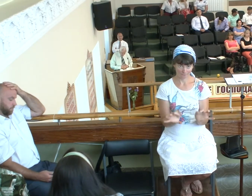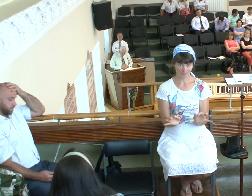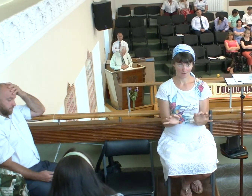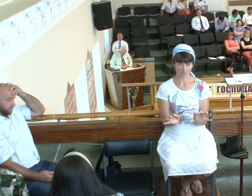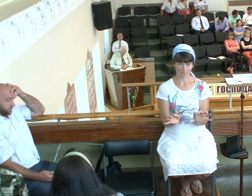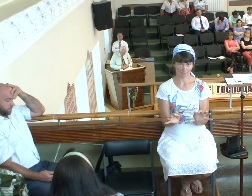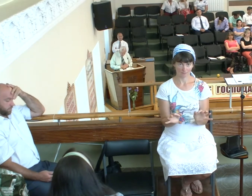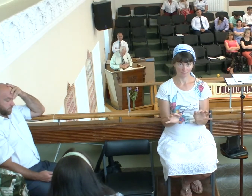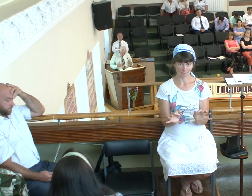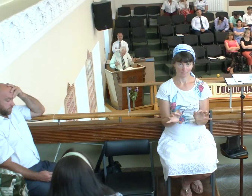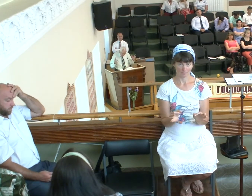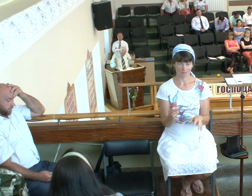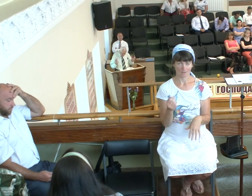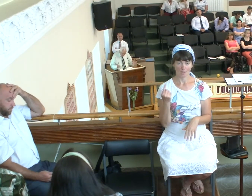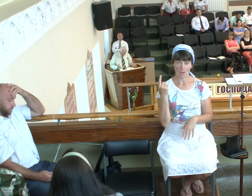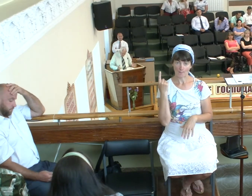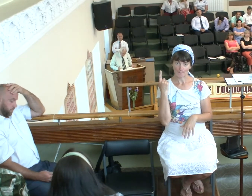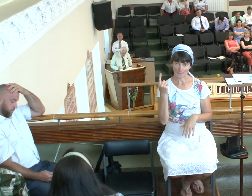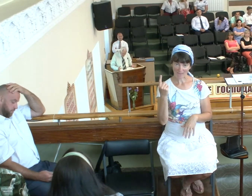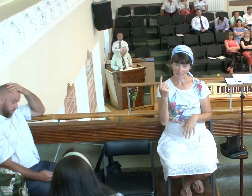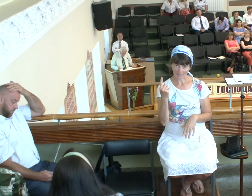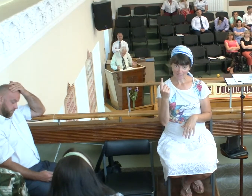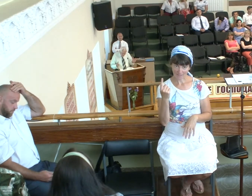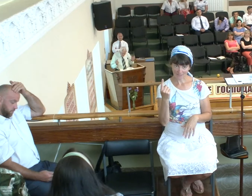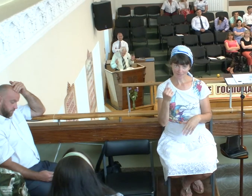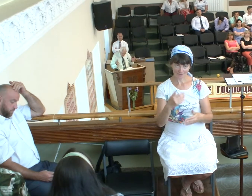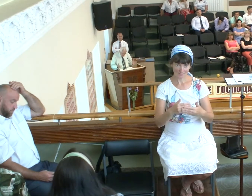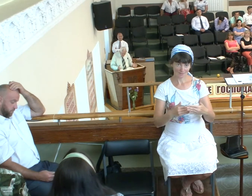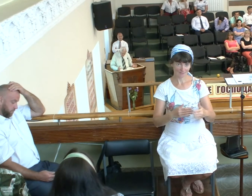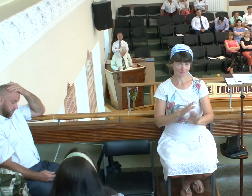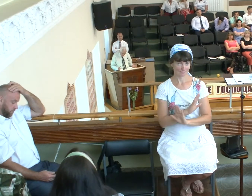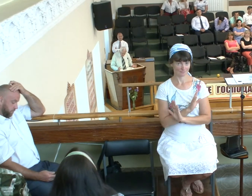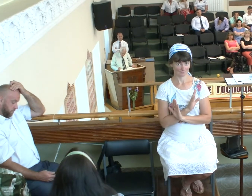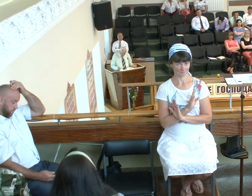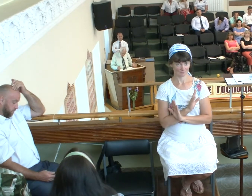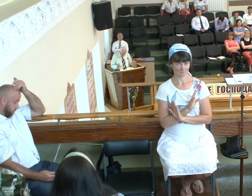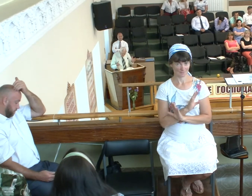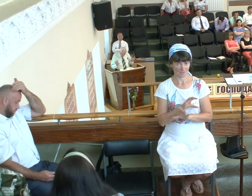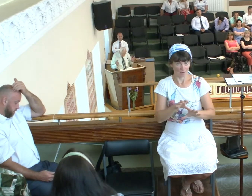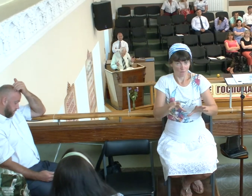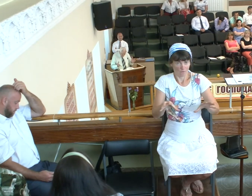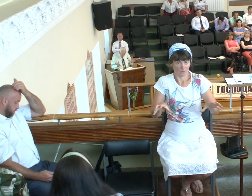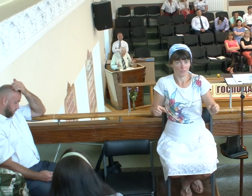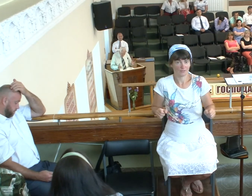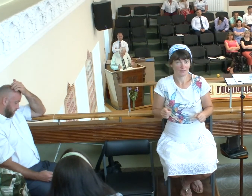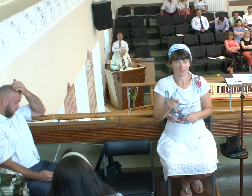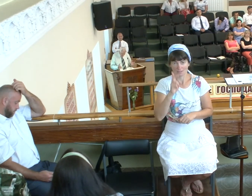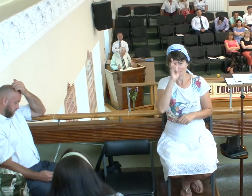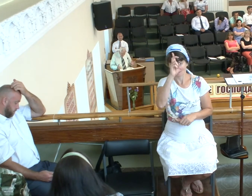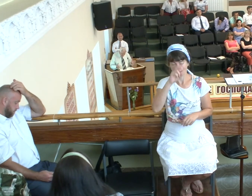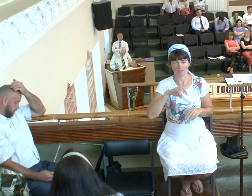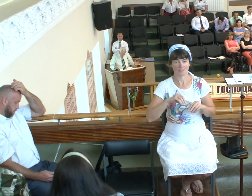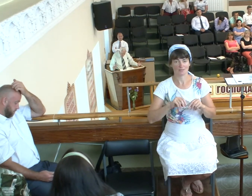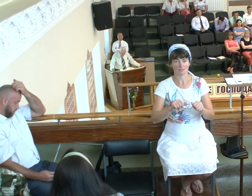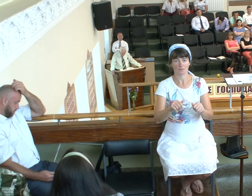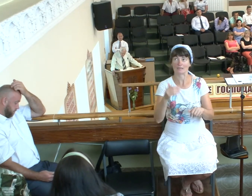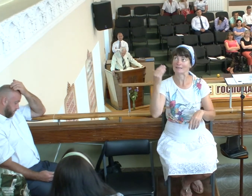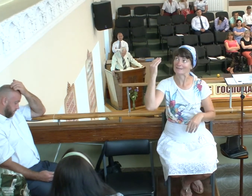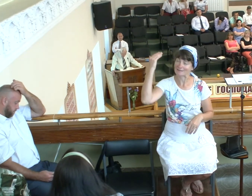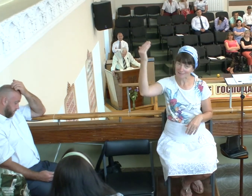Иисуса Христа, который есть свидетель верный, первенец из мертвых, владыка царей земных,